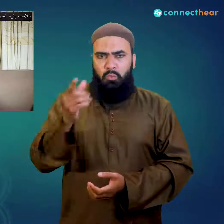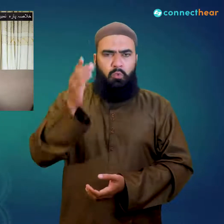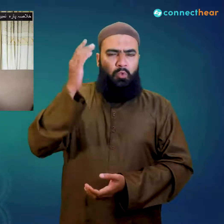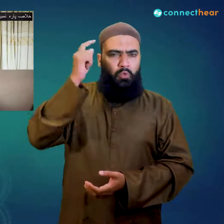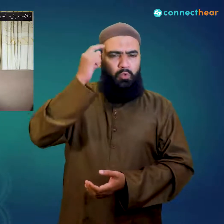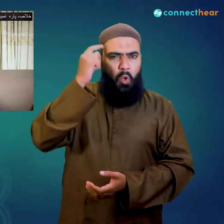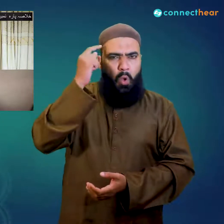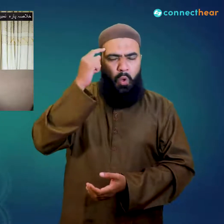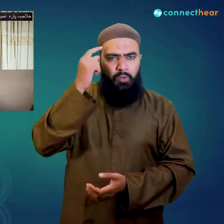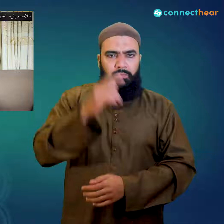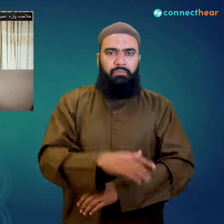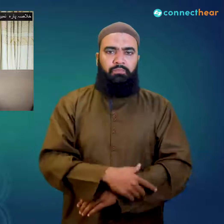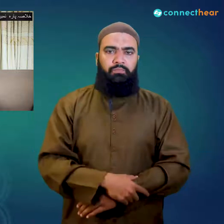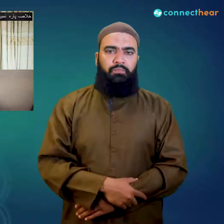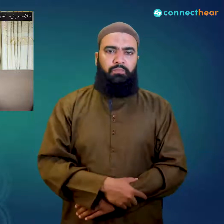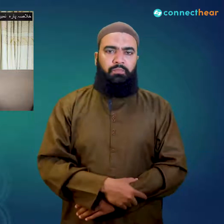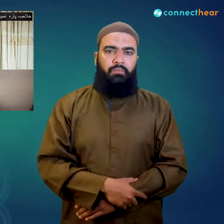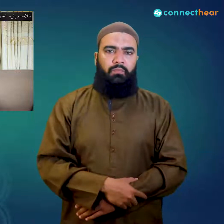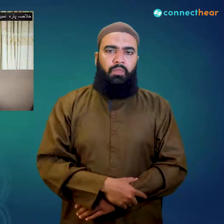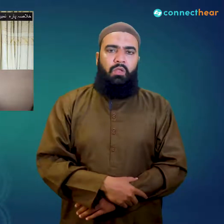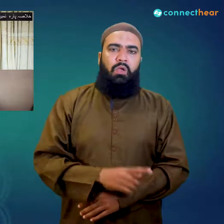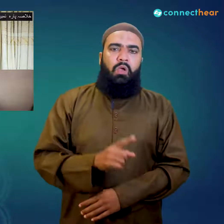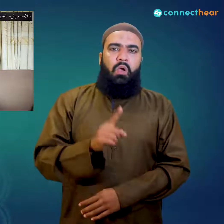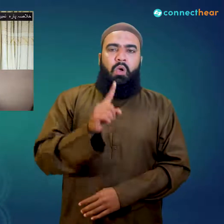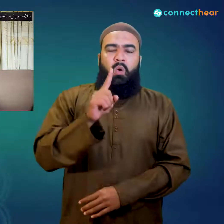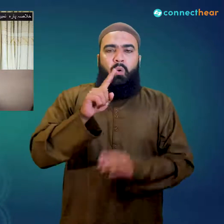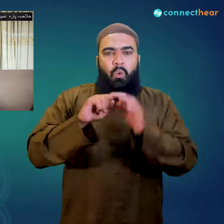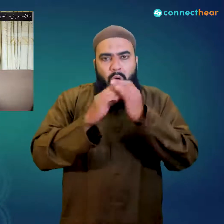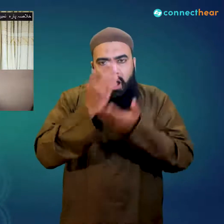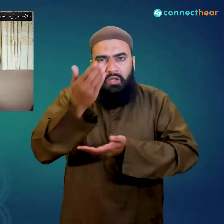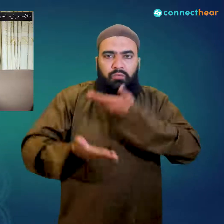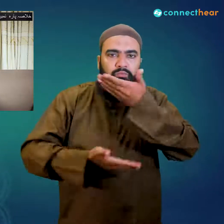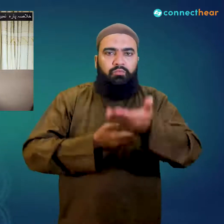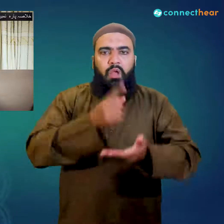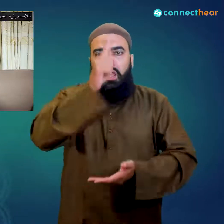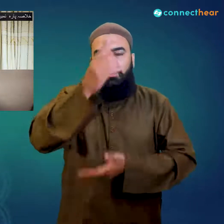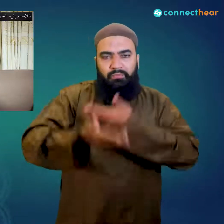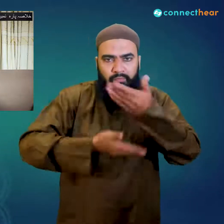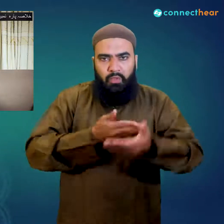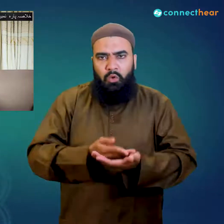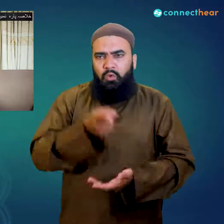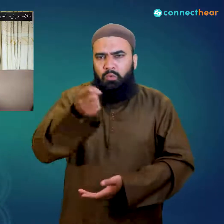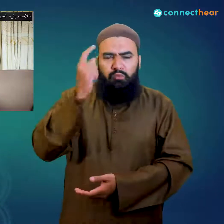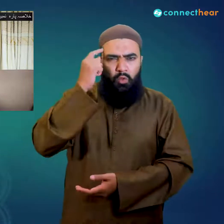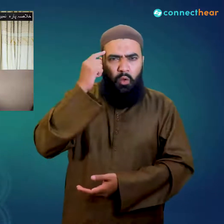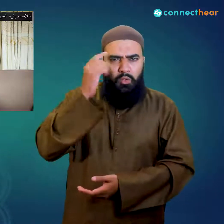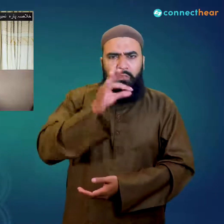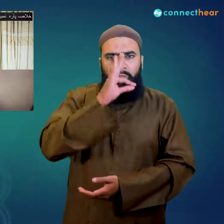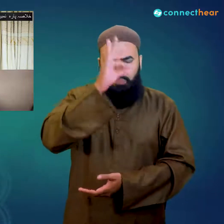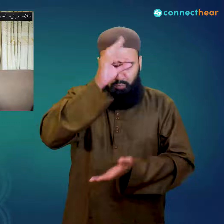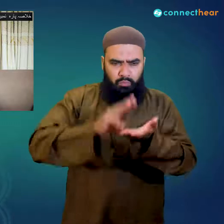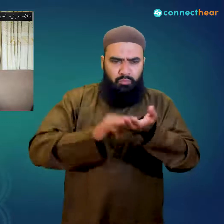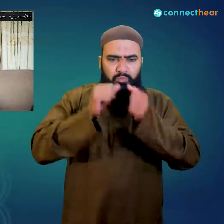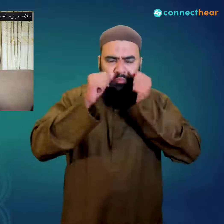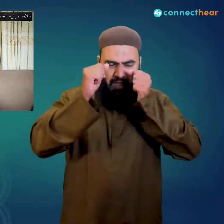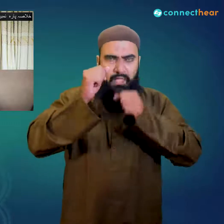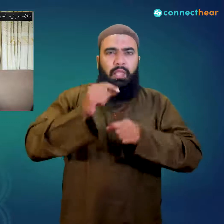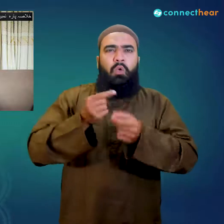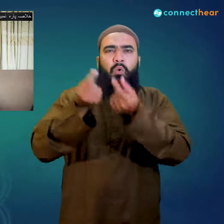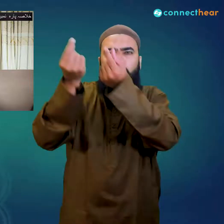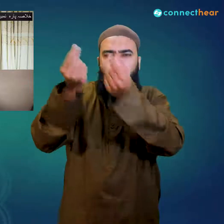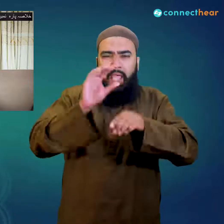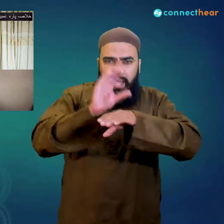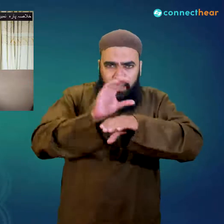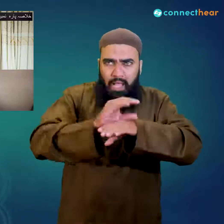رَيْبٍ مِّمَّا نَزَّلْنَا عَلَىٰ عَبْدِنَا، کہ اگر تم سمجھتے ہو کہ جو کچھ ہم نے اپنے بندے پر نازل کیا یہ وہ